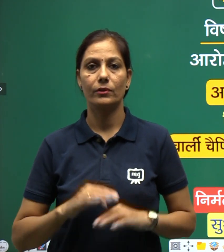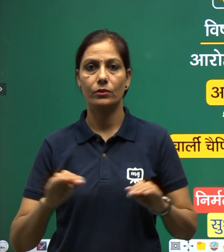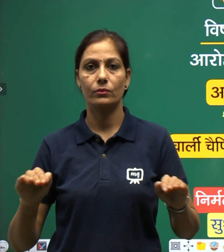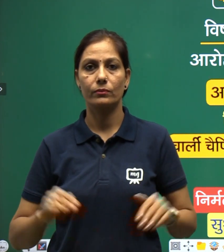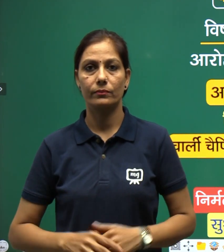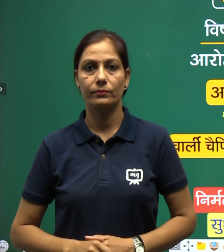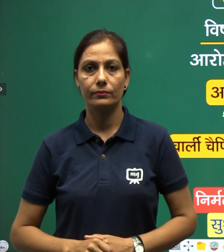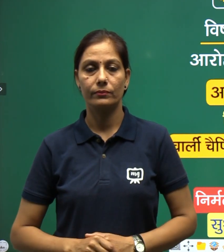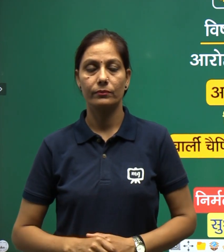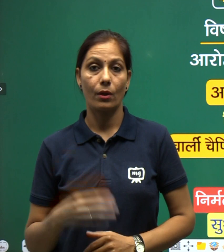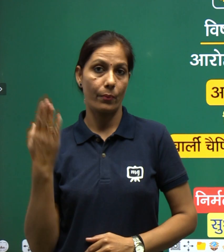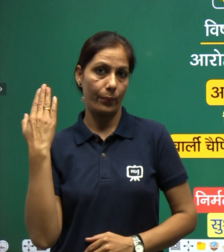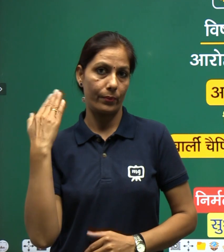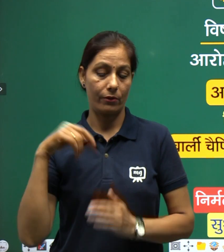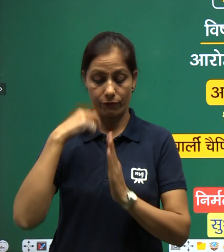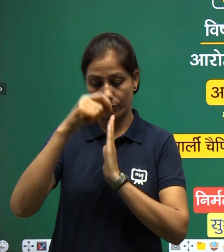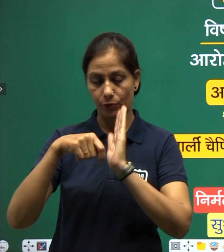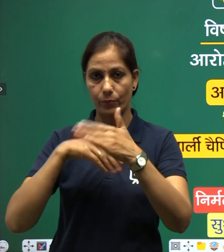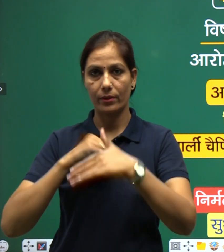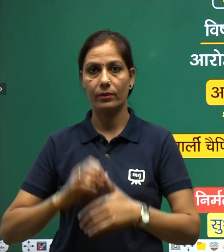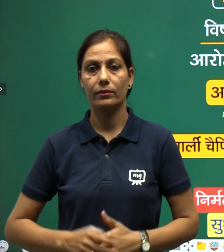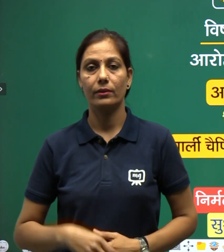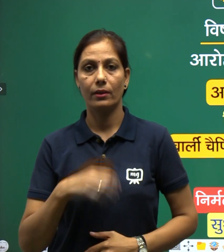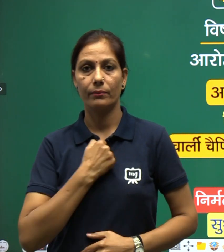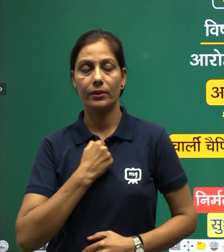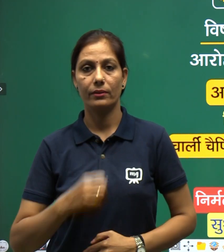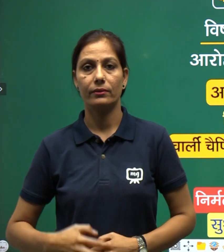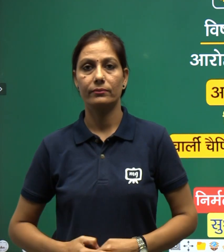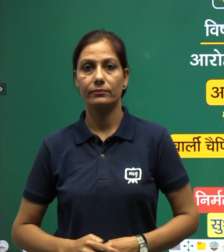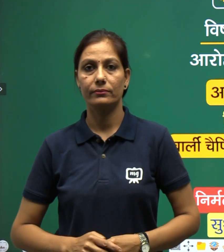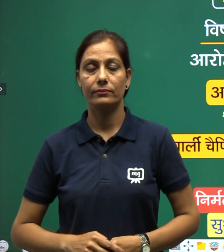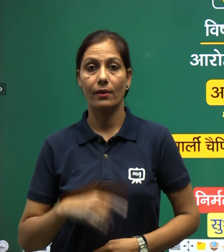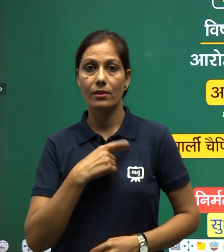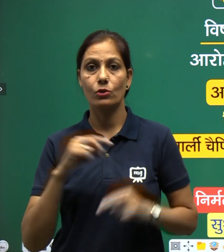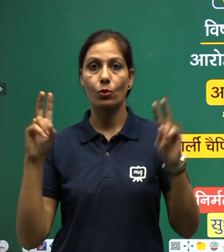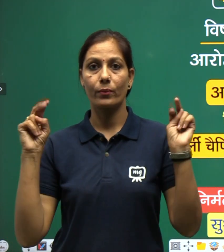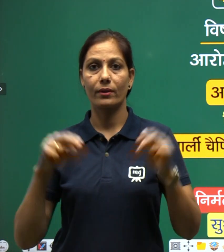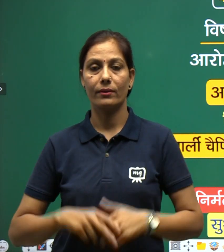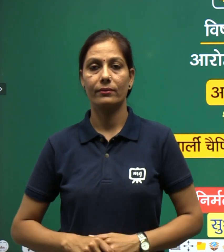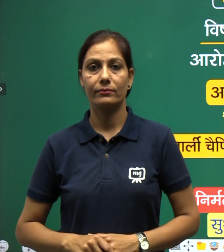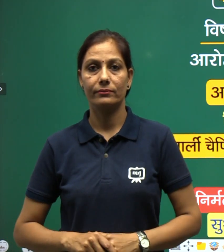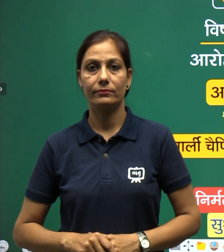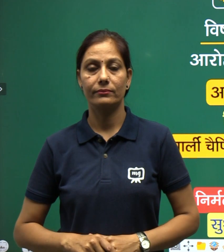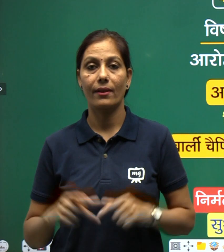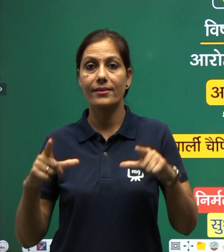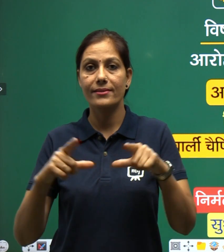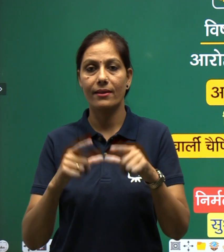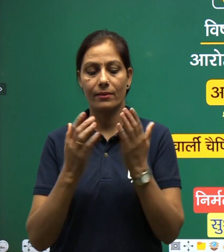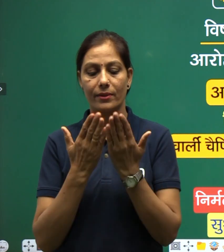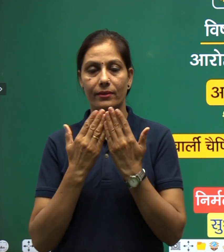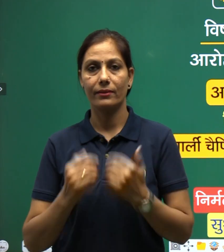बच्चों, पिछले वीडियो में हमने इस अध्याय का सार पढ़ा